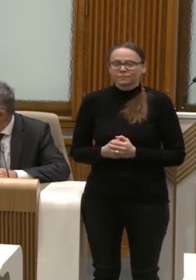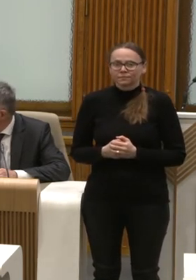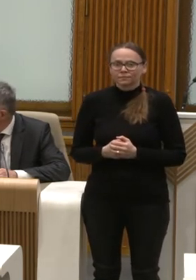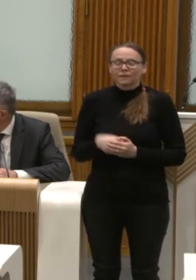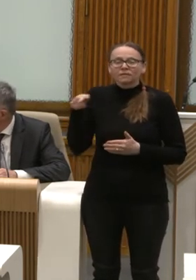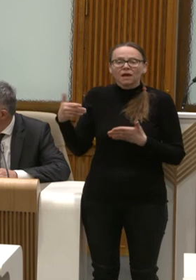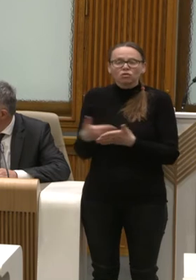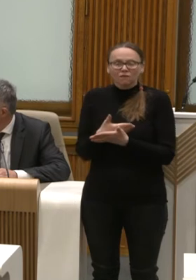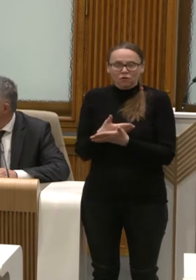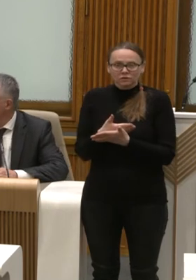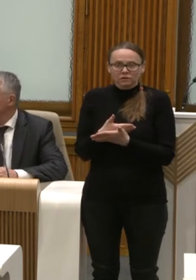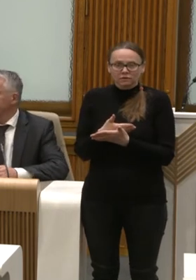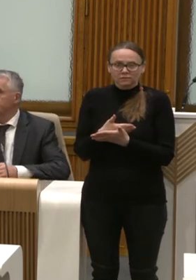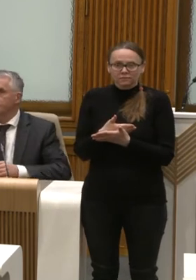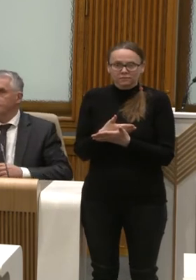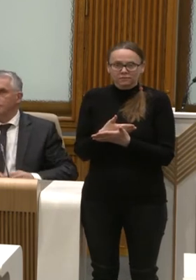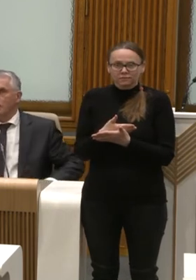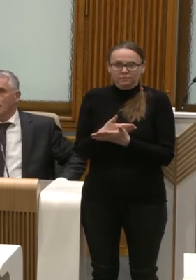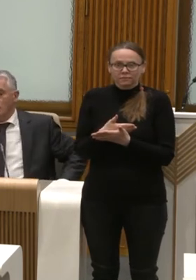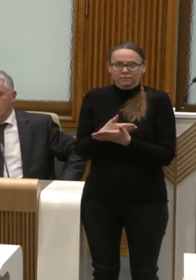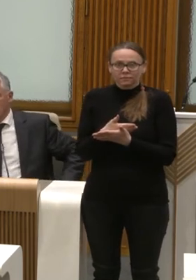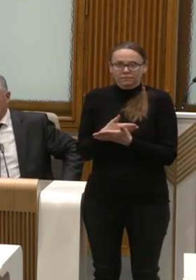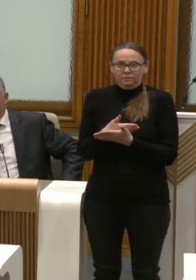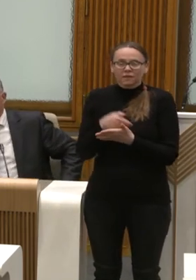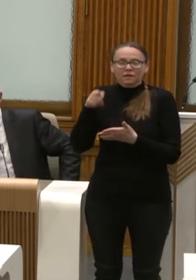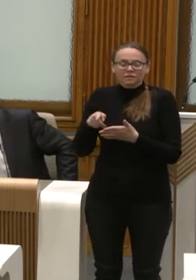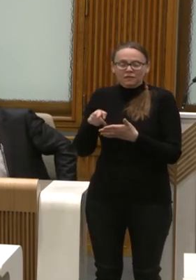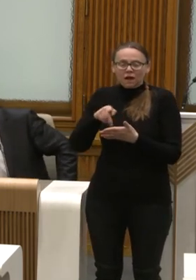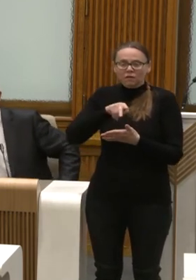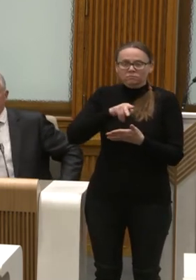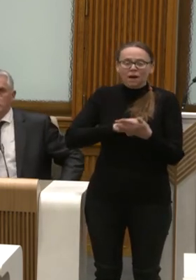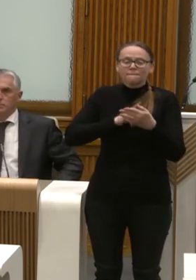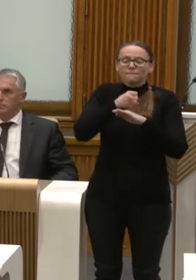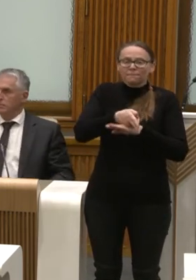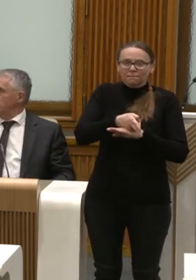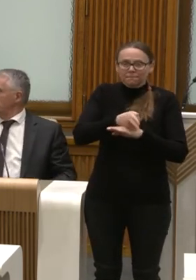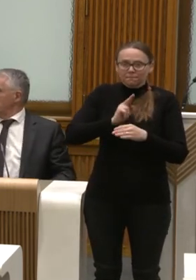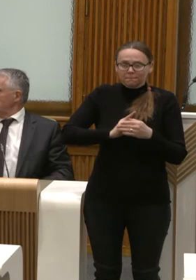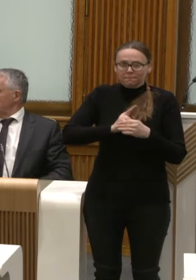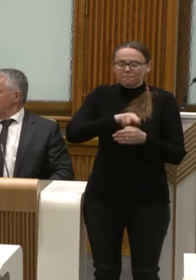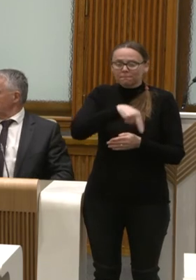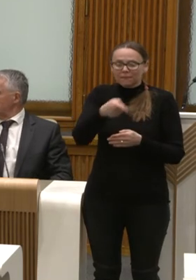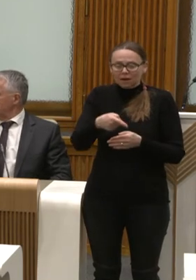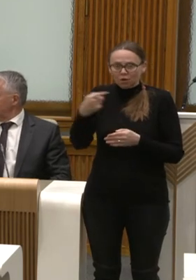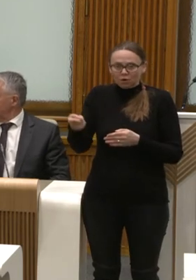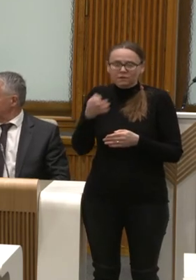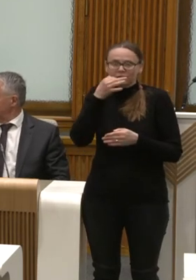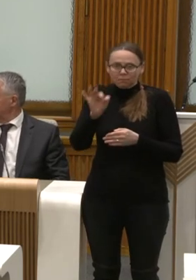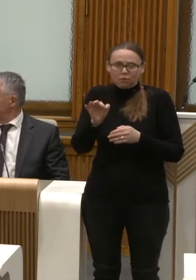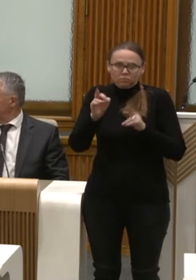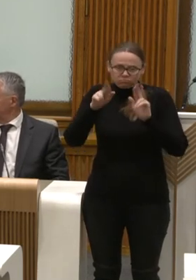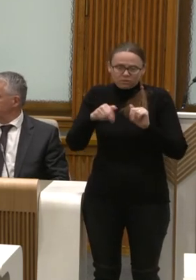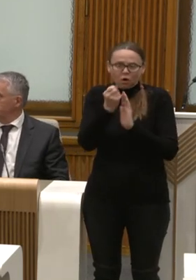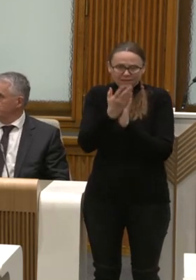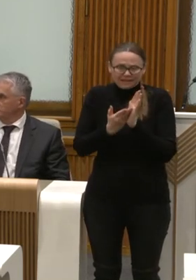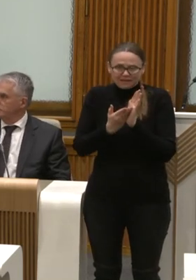ta novost oziroma ta prehod na bolj realno ocenjevanje omogoča seveda tudi bolj realno